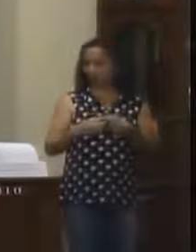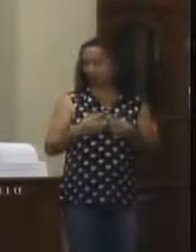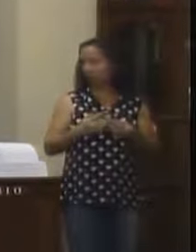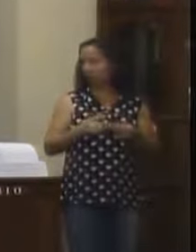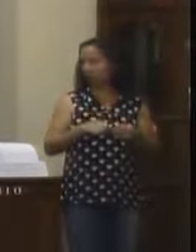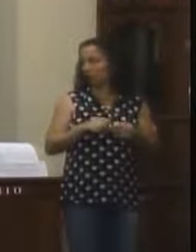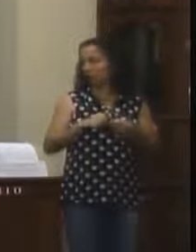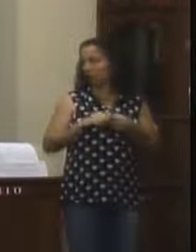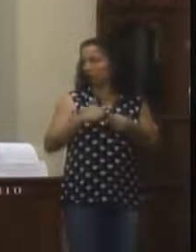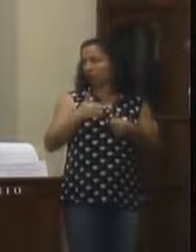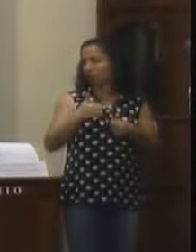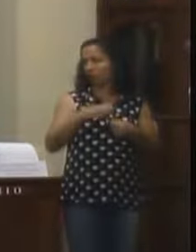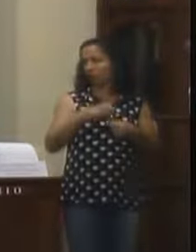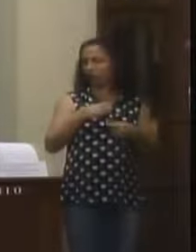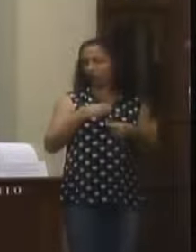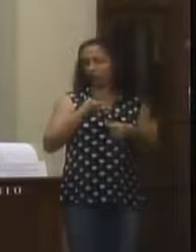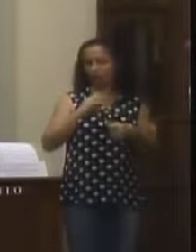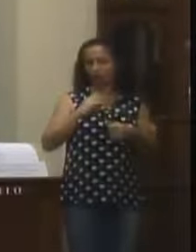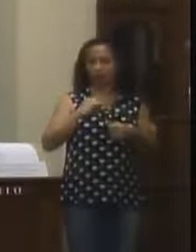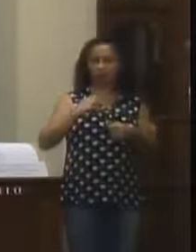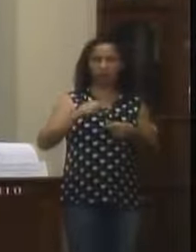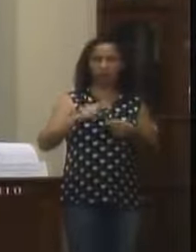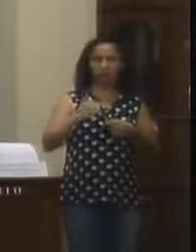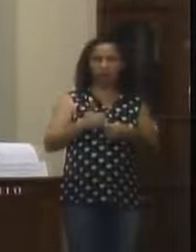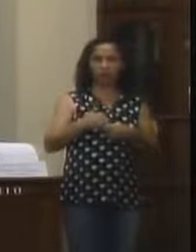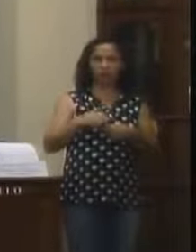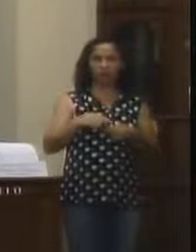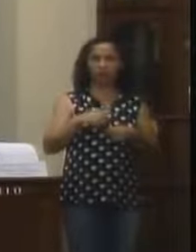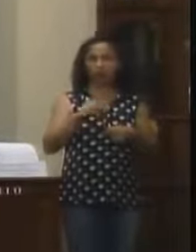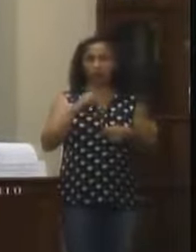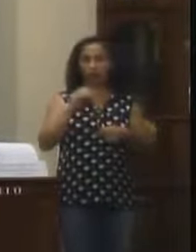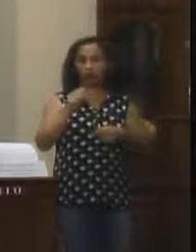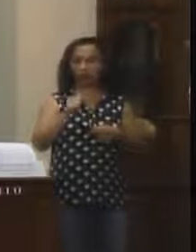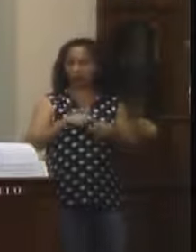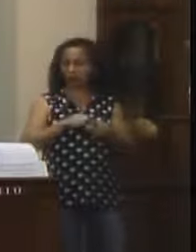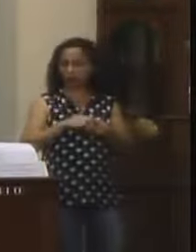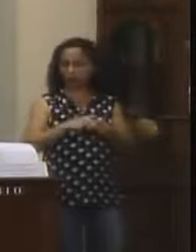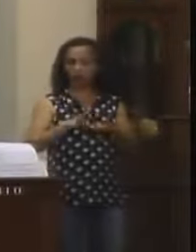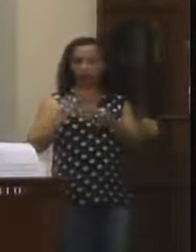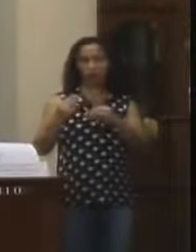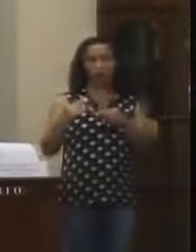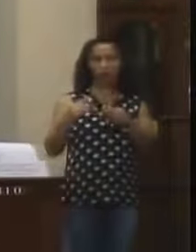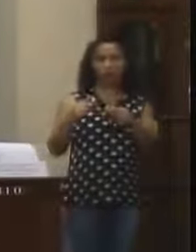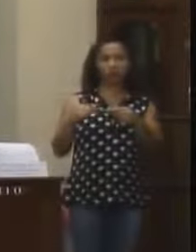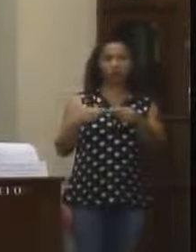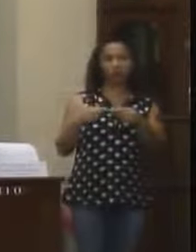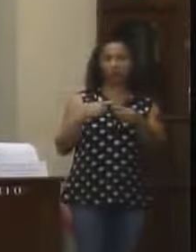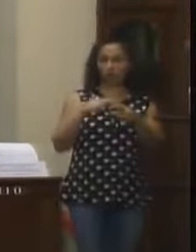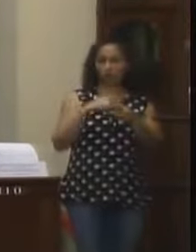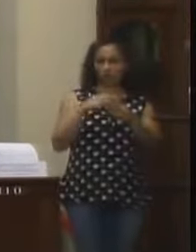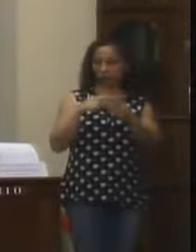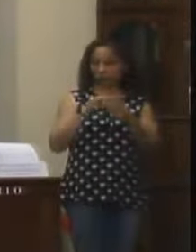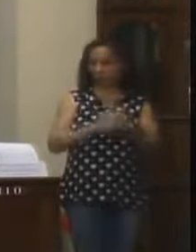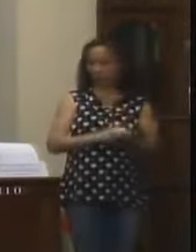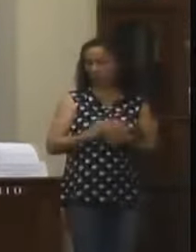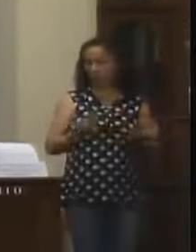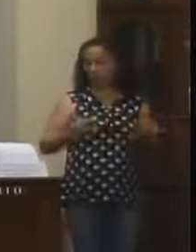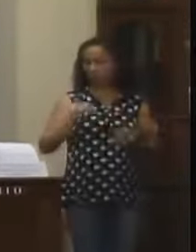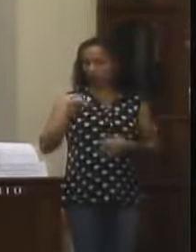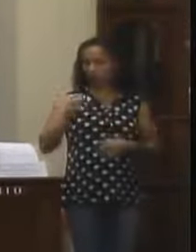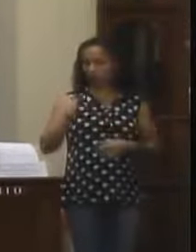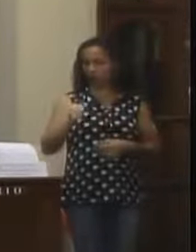no artigo 13, inciso 1 da LOM. Por fim, analisando o projeto de lei ordinária enviado a esta Comissão Permanente de Justiça e Redação, a presente proposição